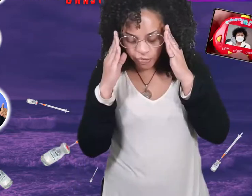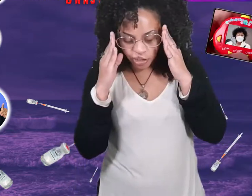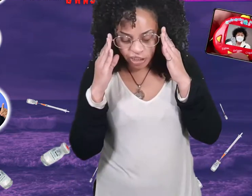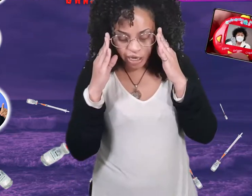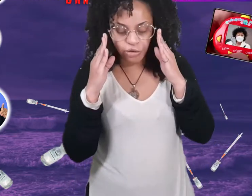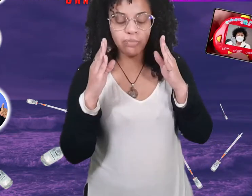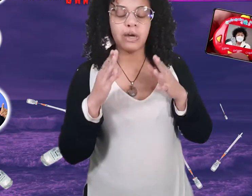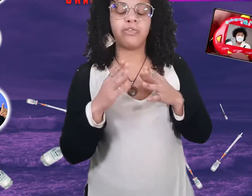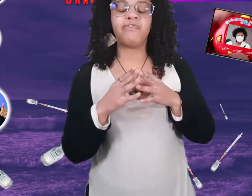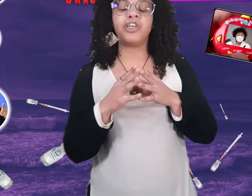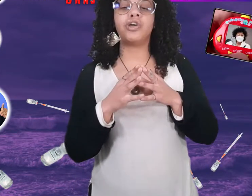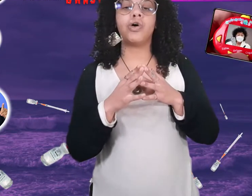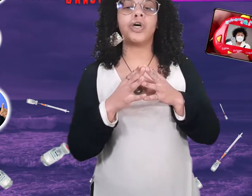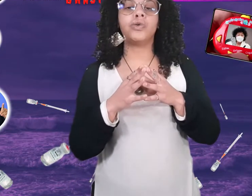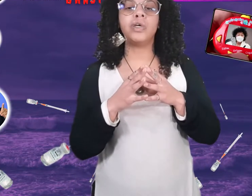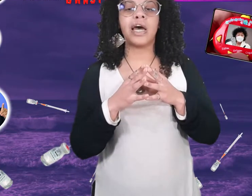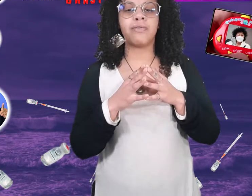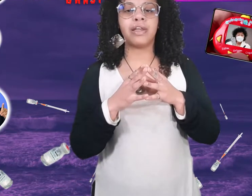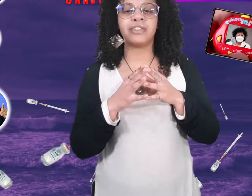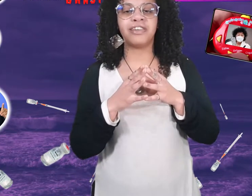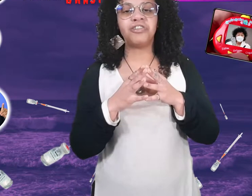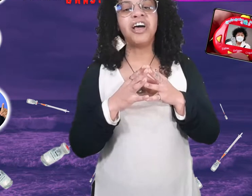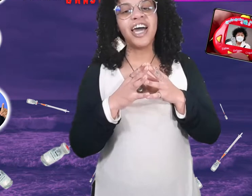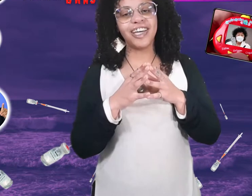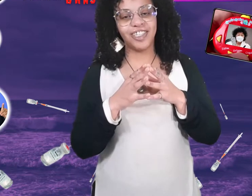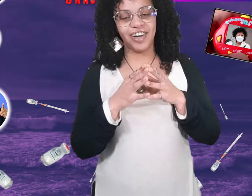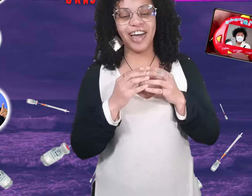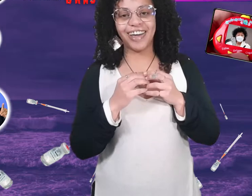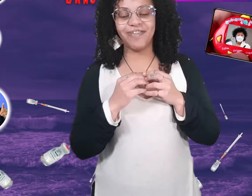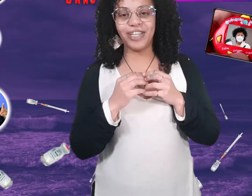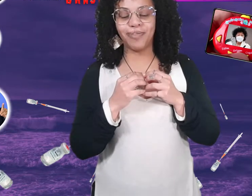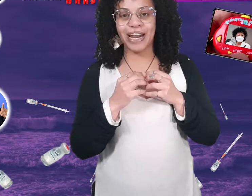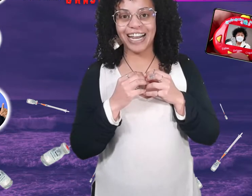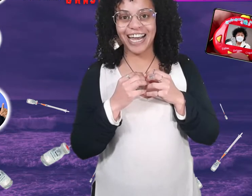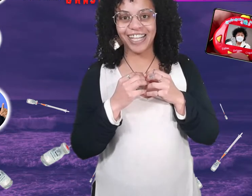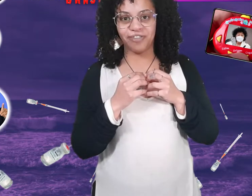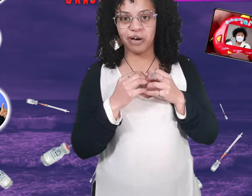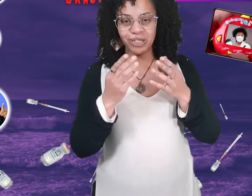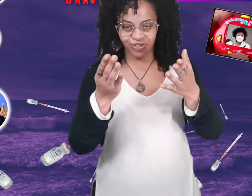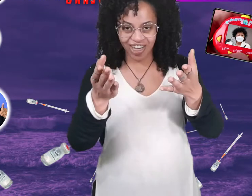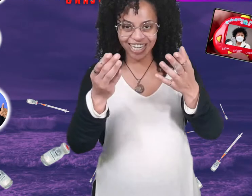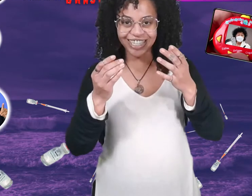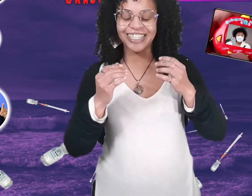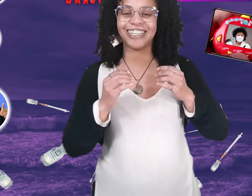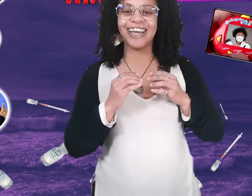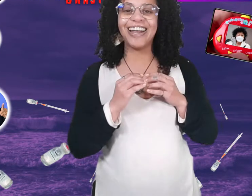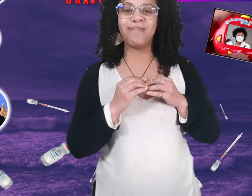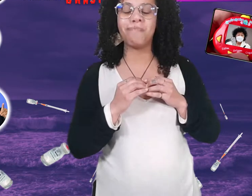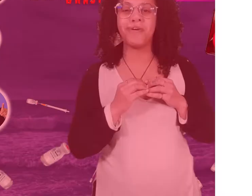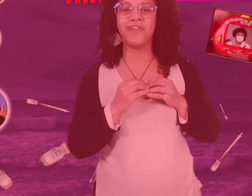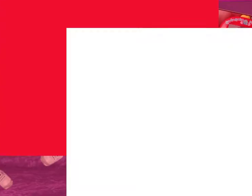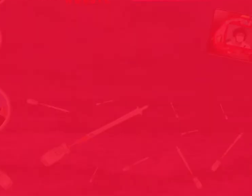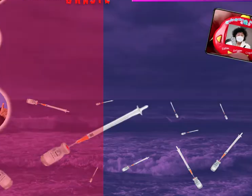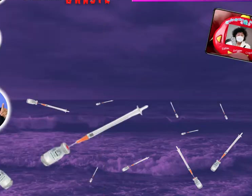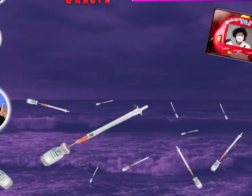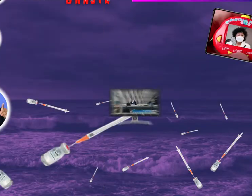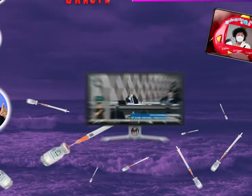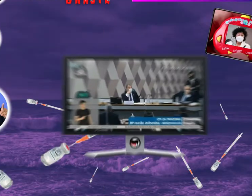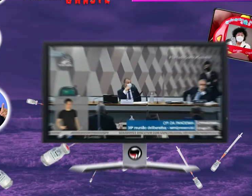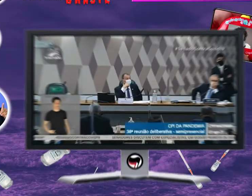amor de Deus, o bagulho foi doido. E aí o Alessandro retira o requerimento do Braga Neto. Vamos ver esta cena, meu povo. Evidentemente que existe uma dúvida por